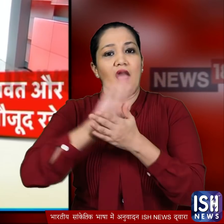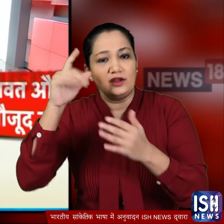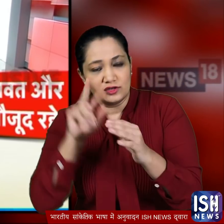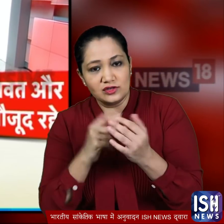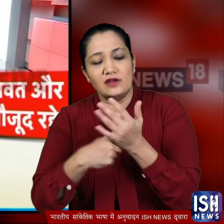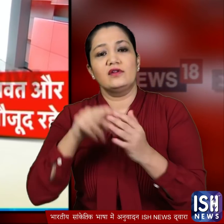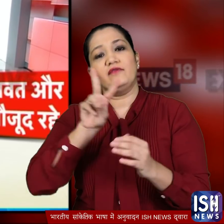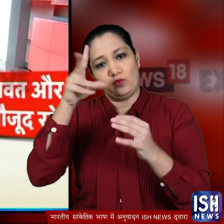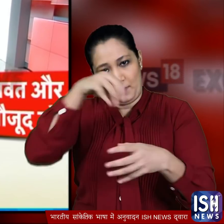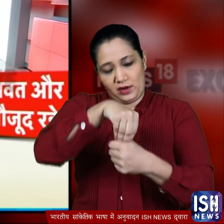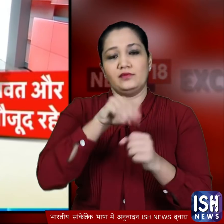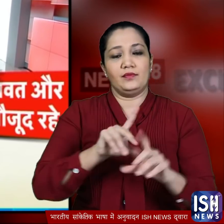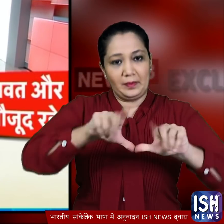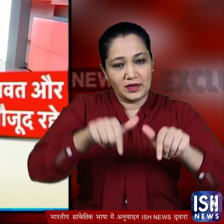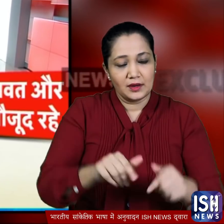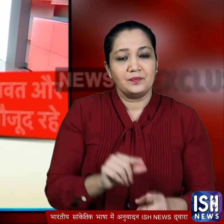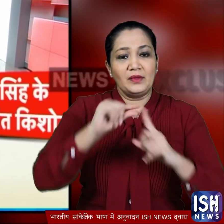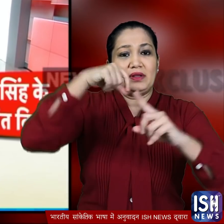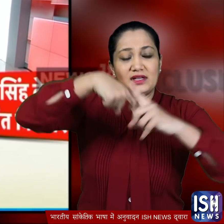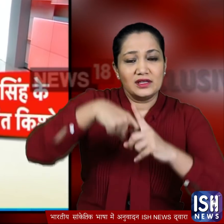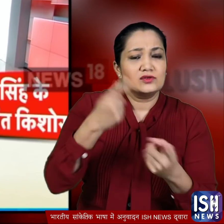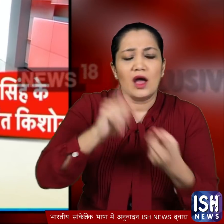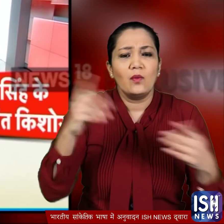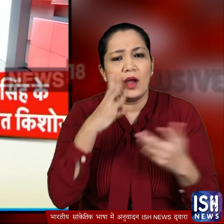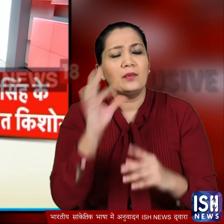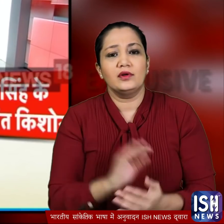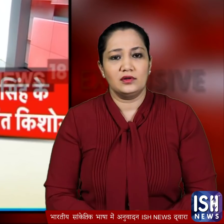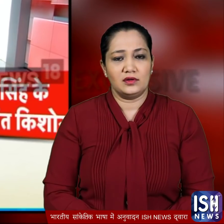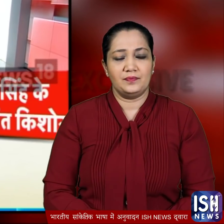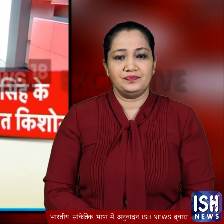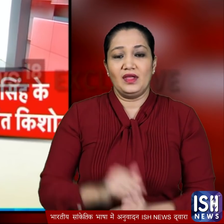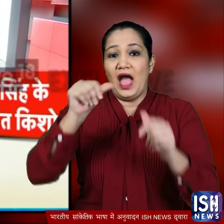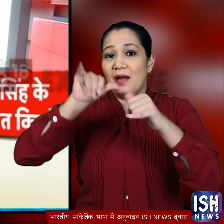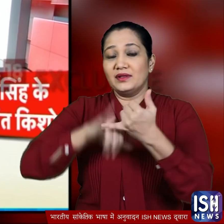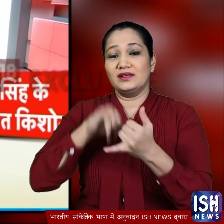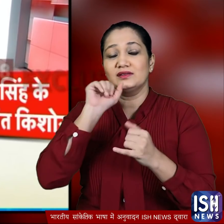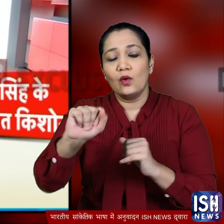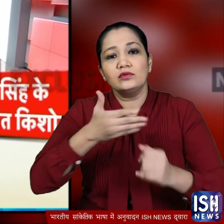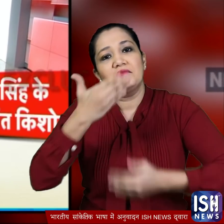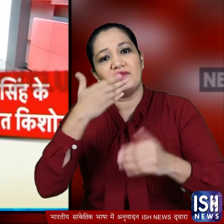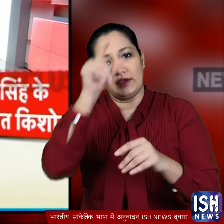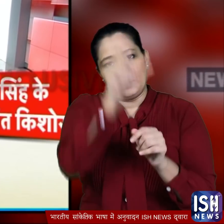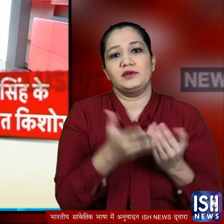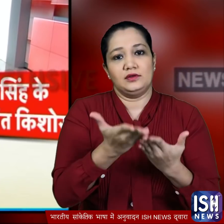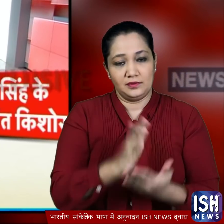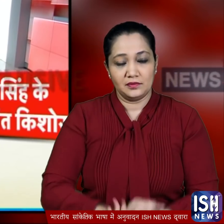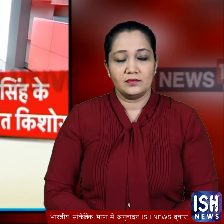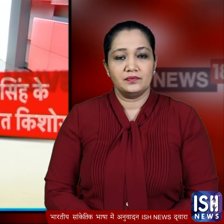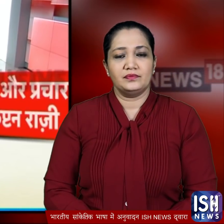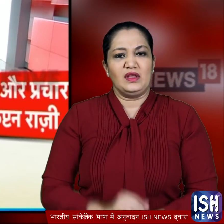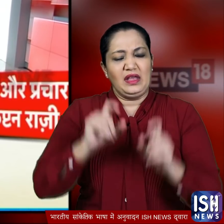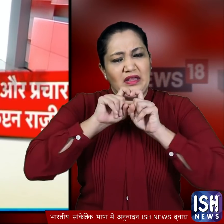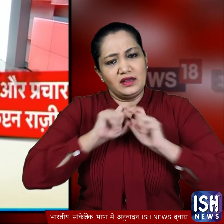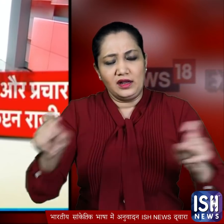रावत और वेणुगोपाल भी मौजूद रहे। प्रशांत किशोर की मौजूदगी इसलिए अहम है क्योंकि वो कैप्टन अमरिंदर के सलाहकार भी हैं। उन्होंने ये